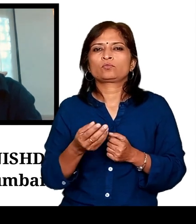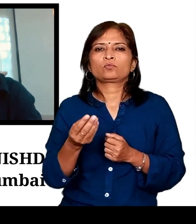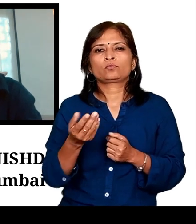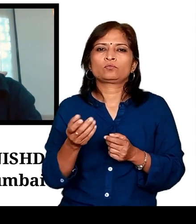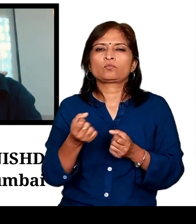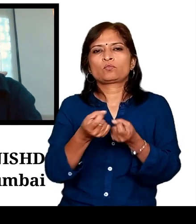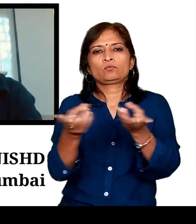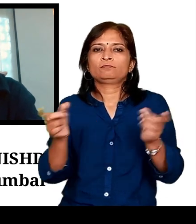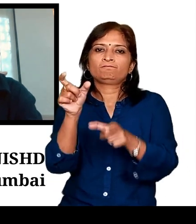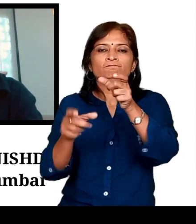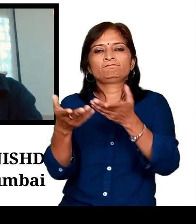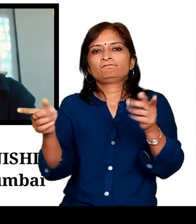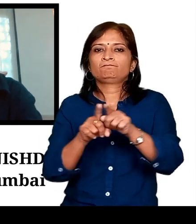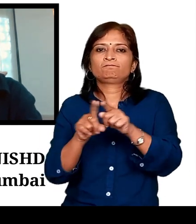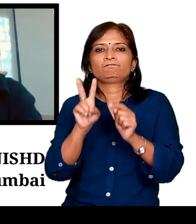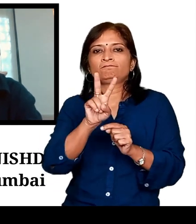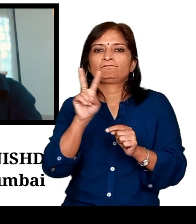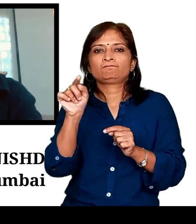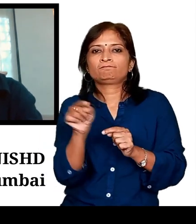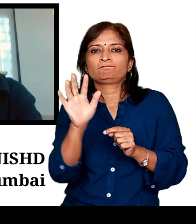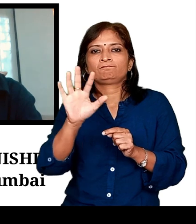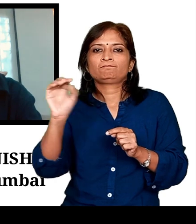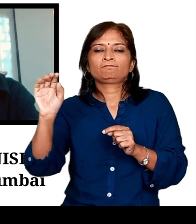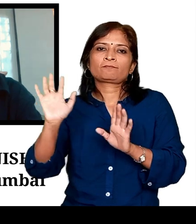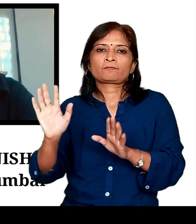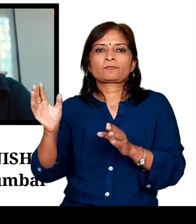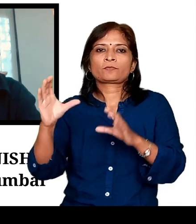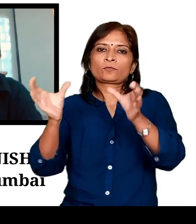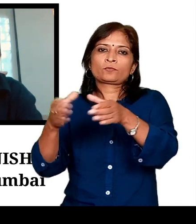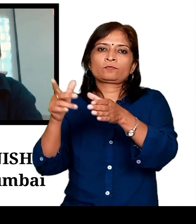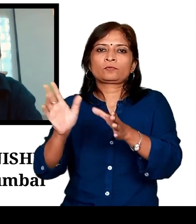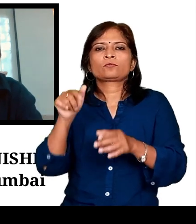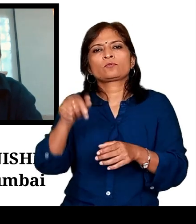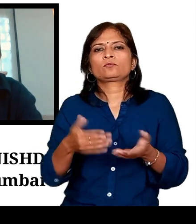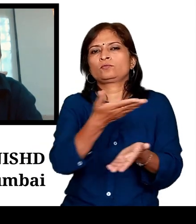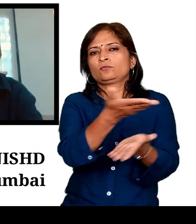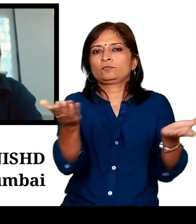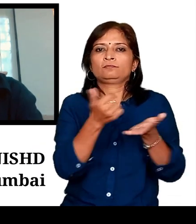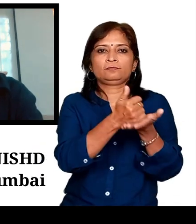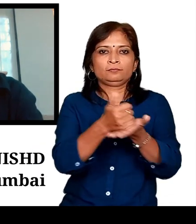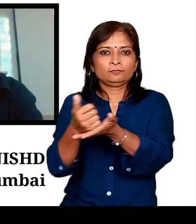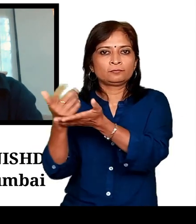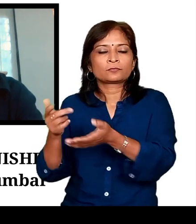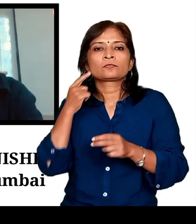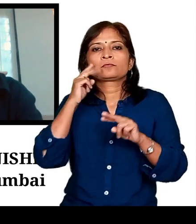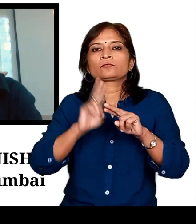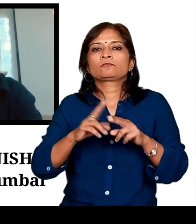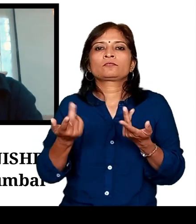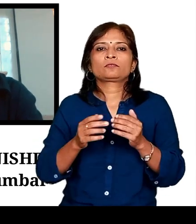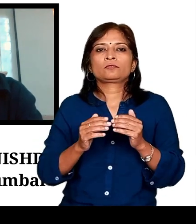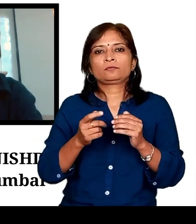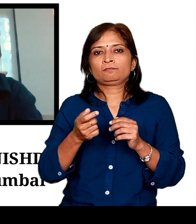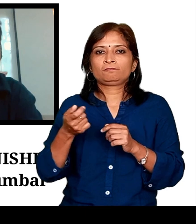वही हमारे पास लोग आते हैं। लेकिन फिर भी हमारे पास सर्विसेज सबके लिए हमने रखी है कि जिनका इनकम ज्यादा है उनको